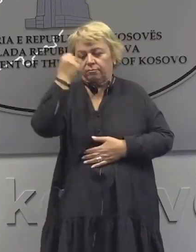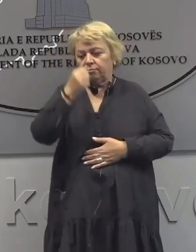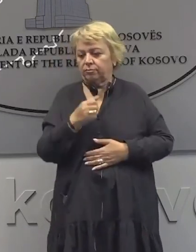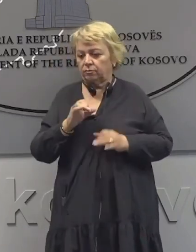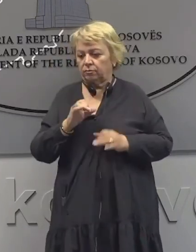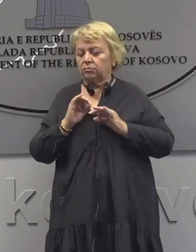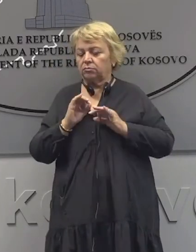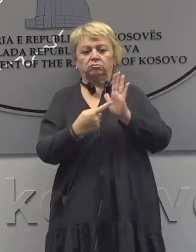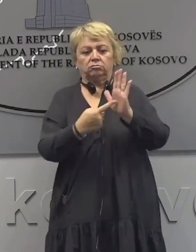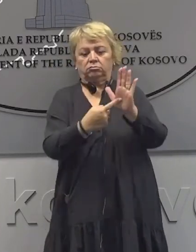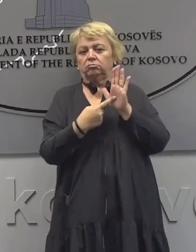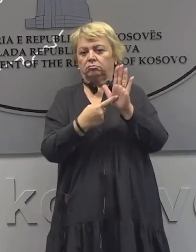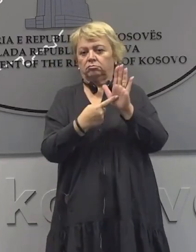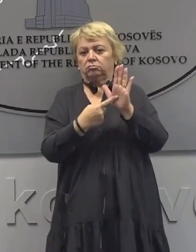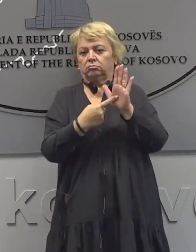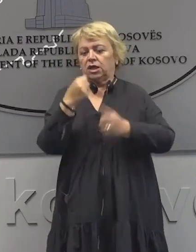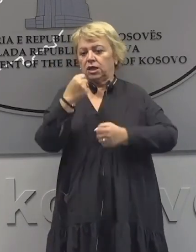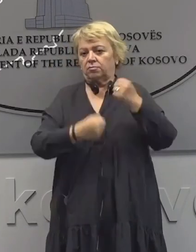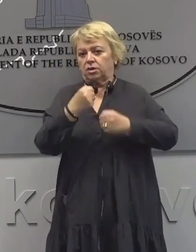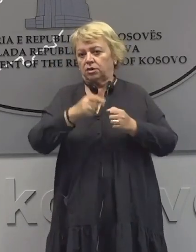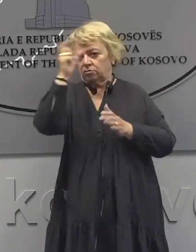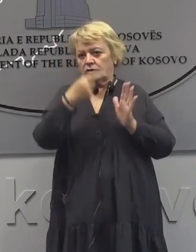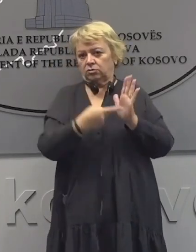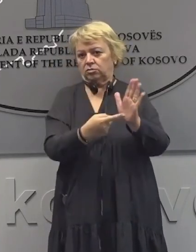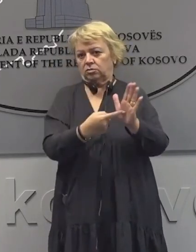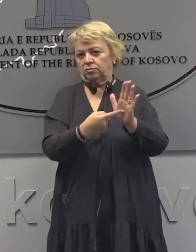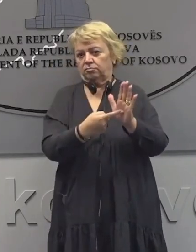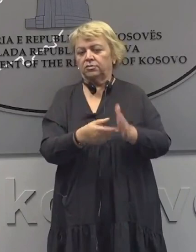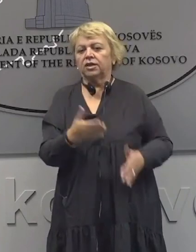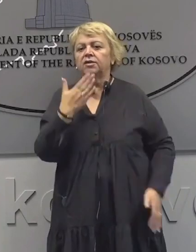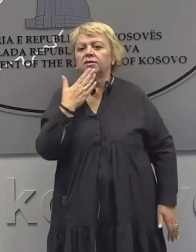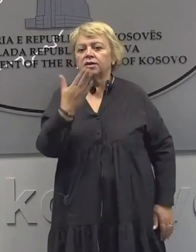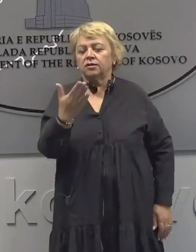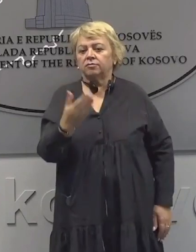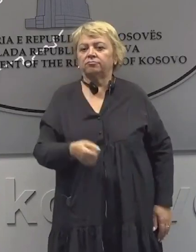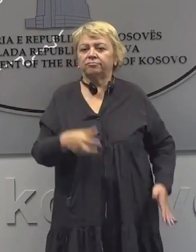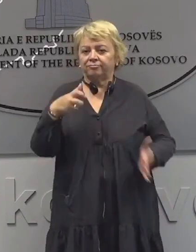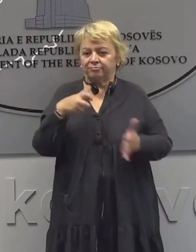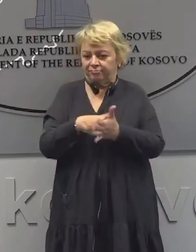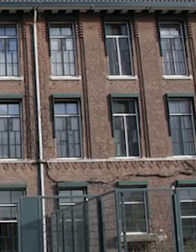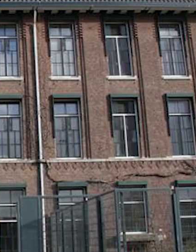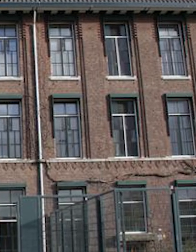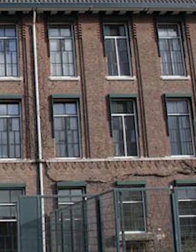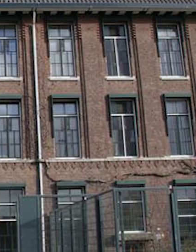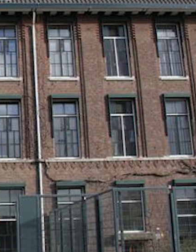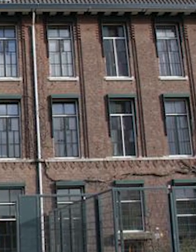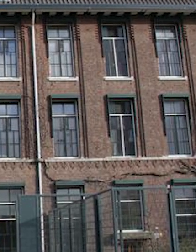e adresuar krimin e Serbisë në Kosovë. Kryeministri Kurti foli edhe për gjykatën